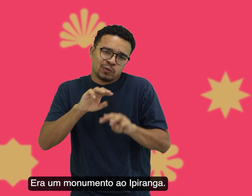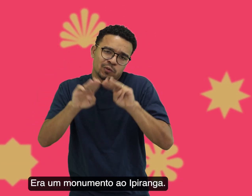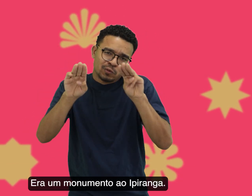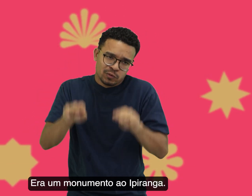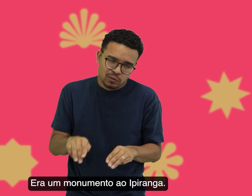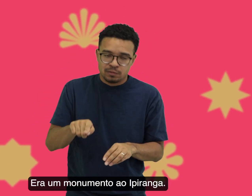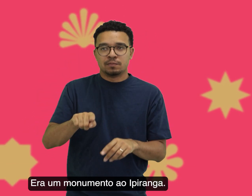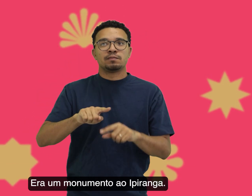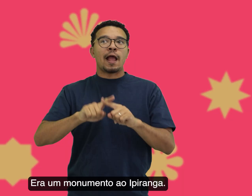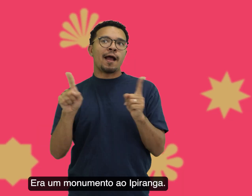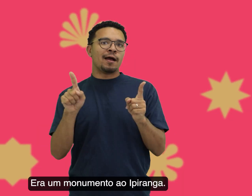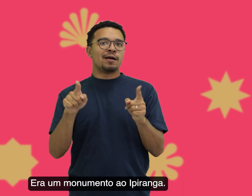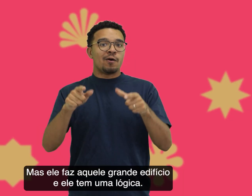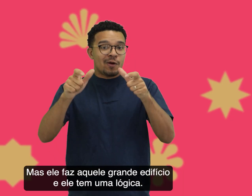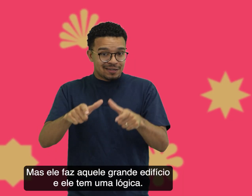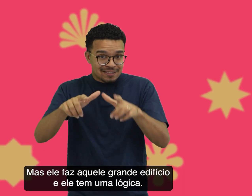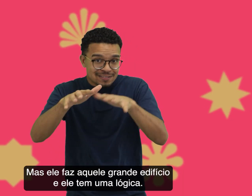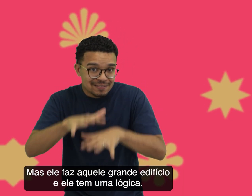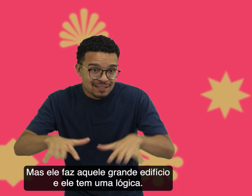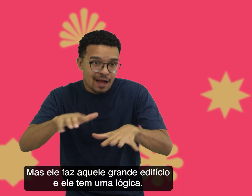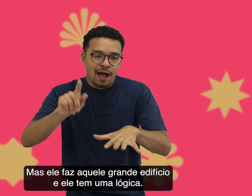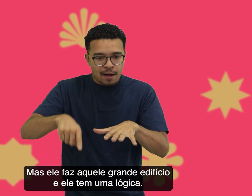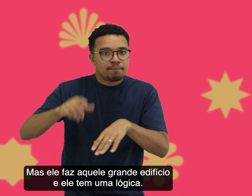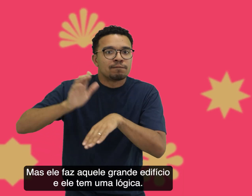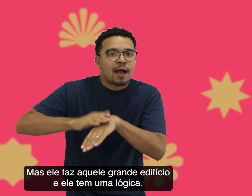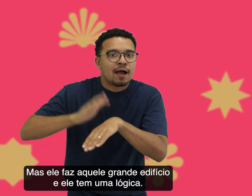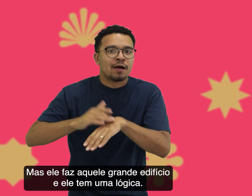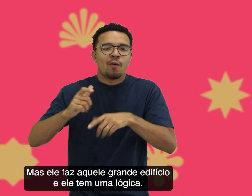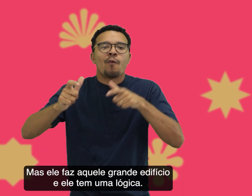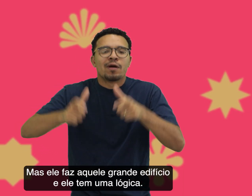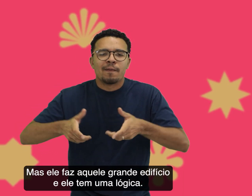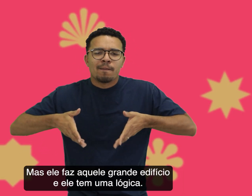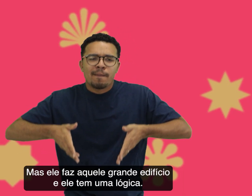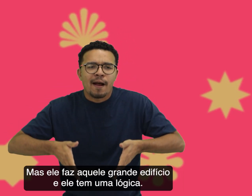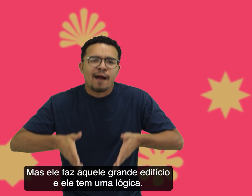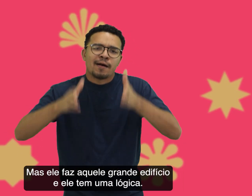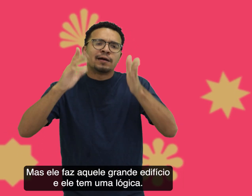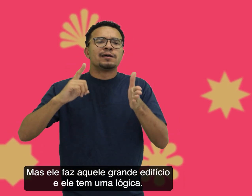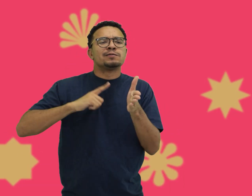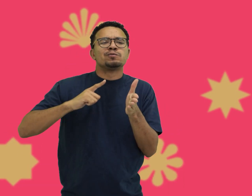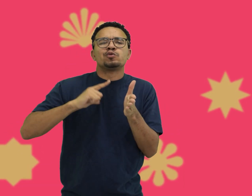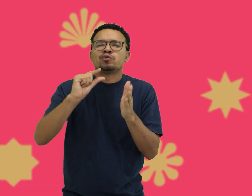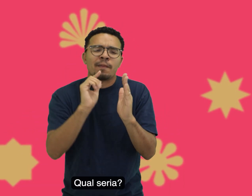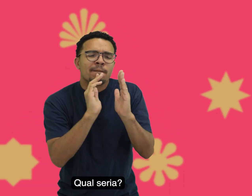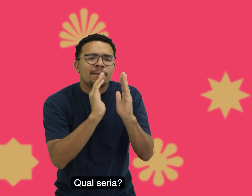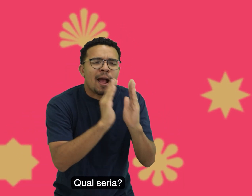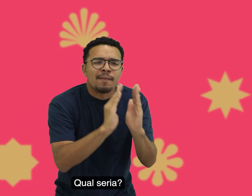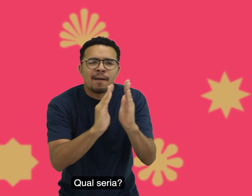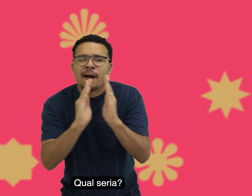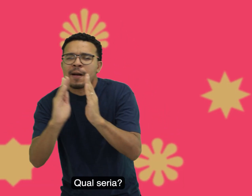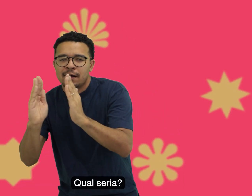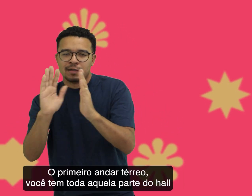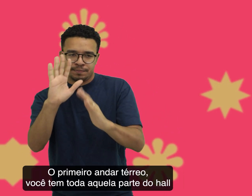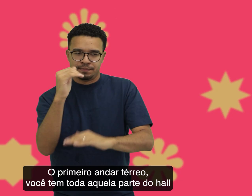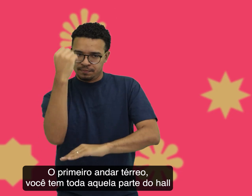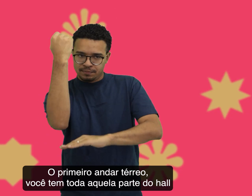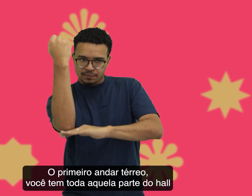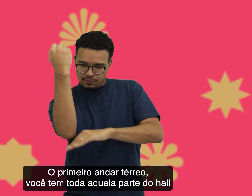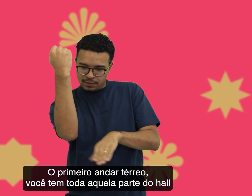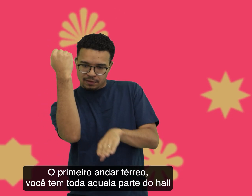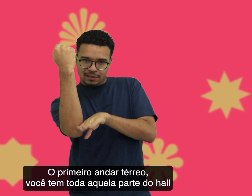né, era um monumento ao Ipiranga, né? Mas ele faz aquele grande edifício e ele tem uma lógica. Qual